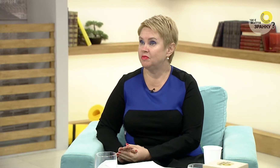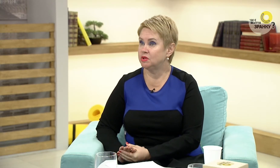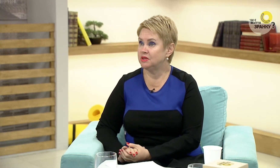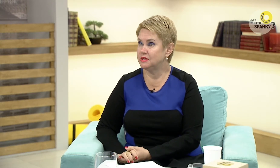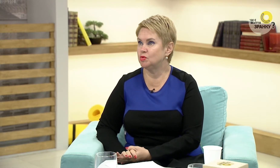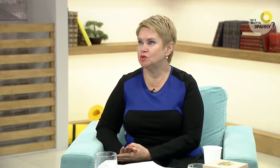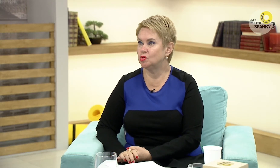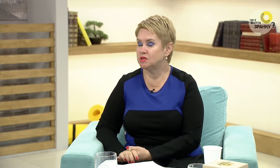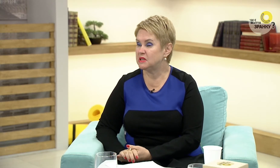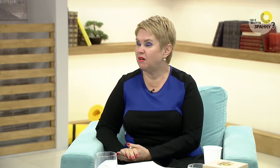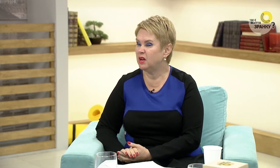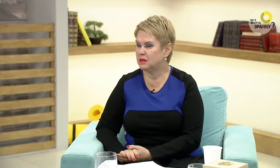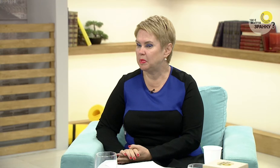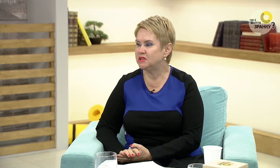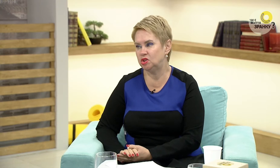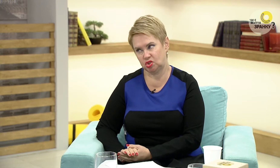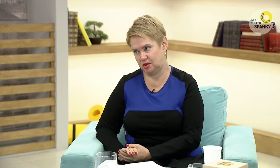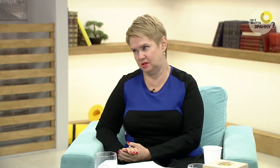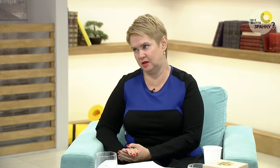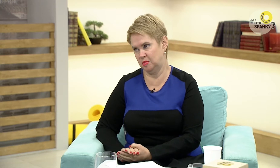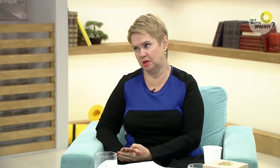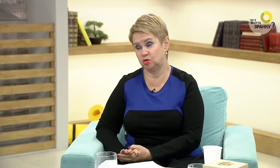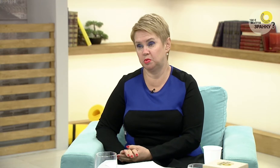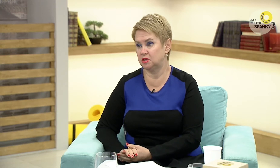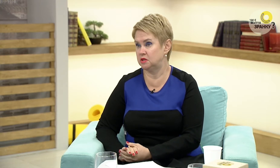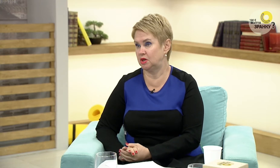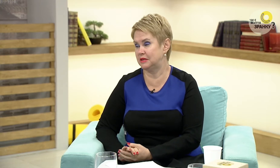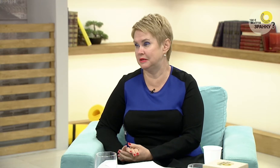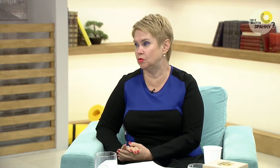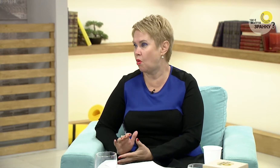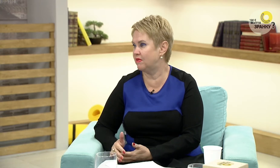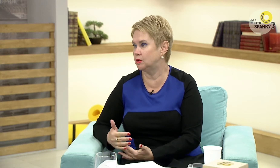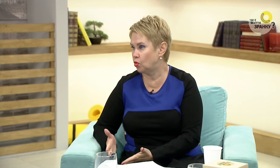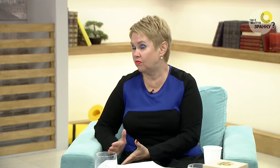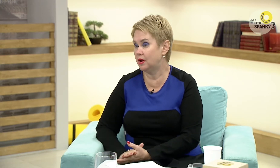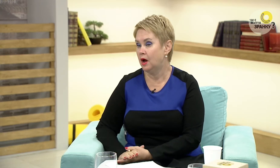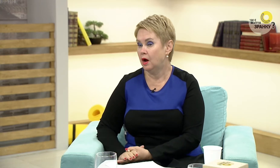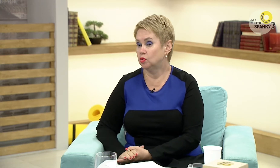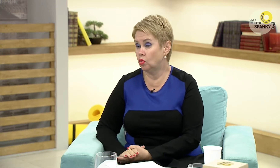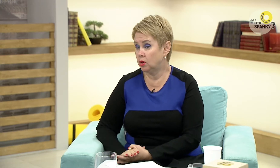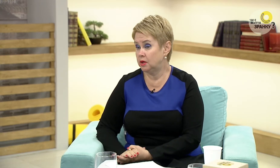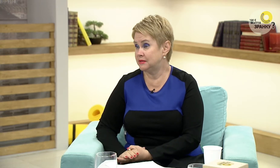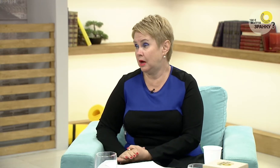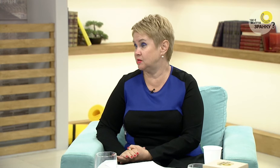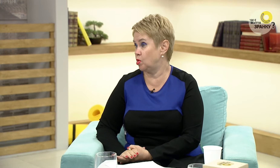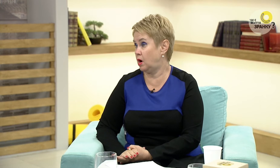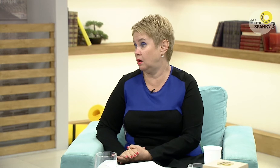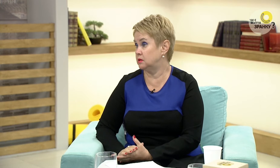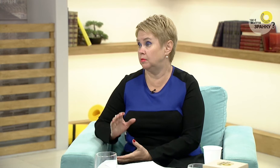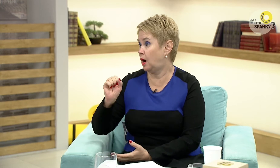переводе есть очень сложные слова, это политические термины, особенно сейчас они новые. Но есть азбука, там А,